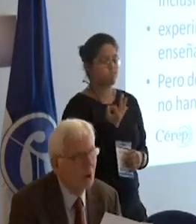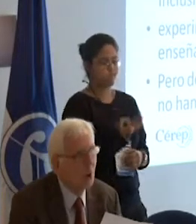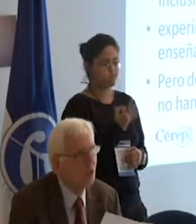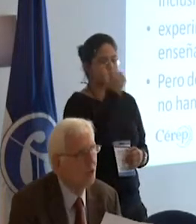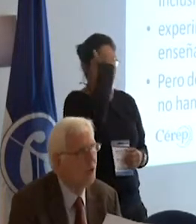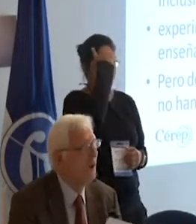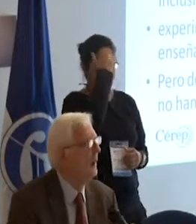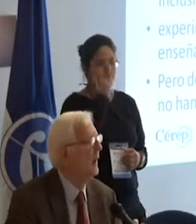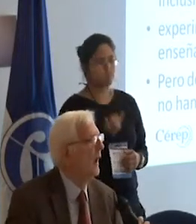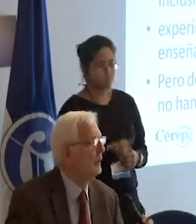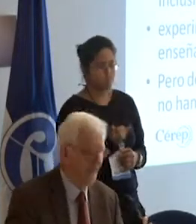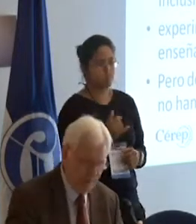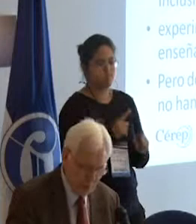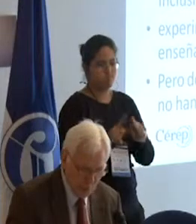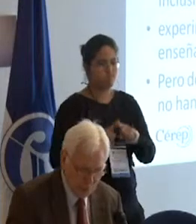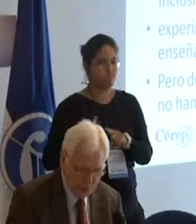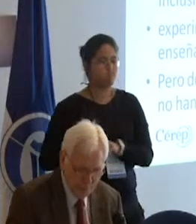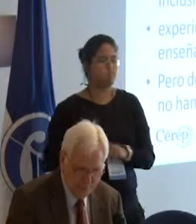hay tres docentes que son diferentes,